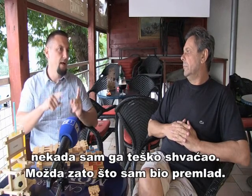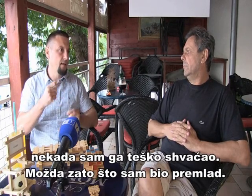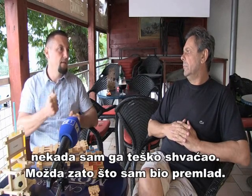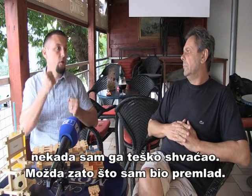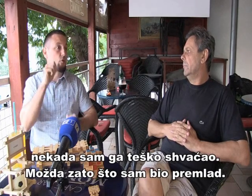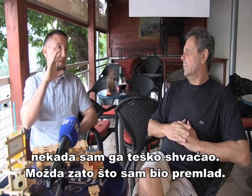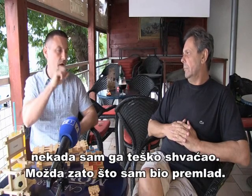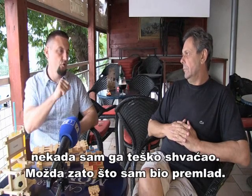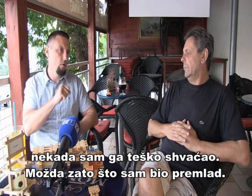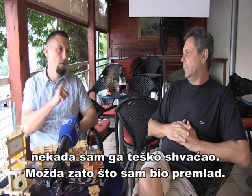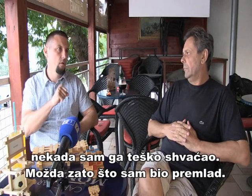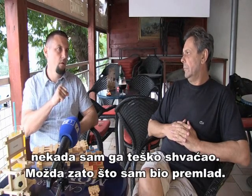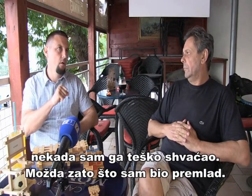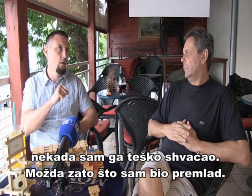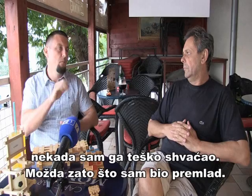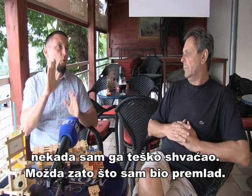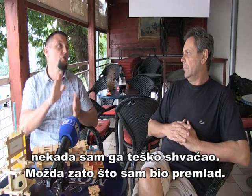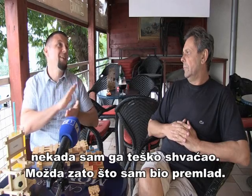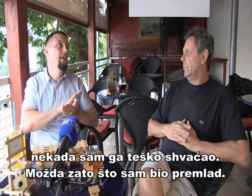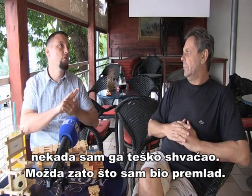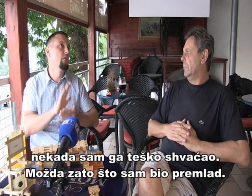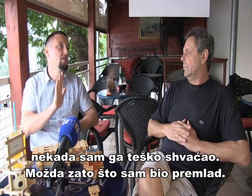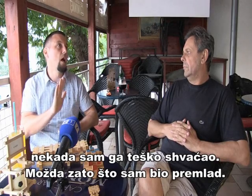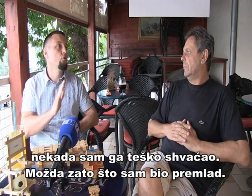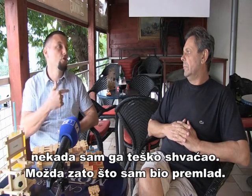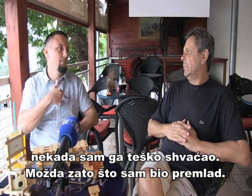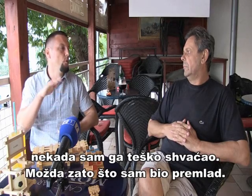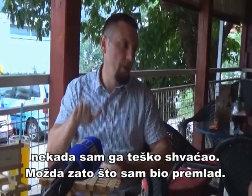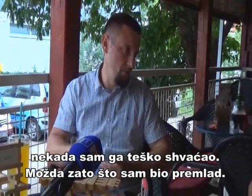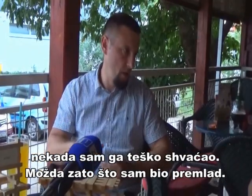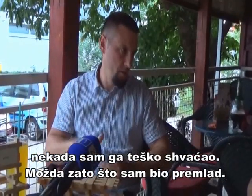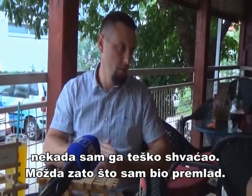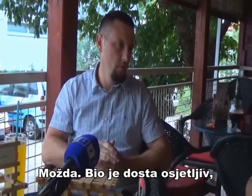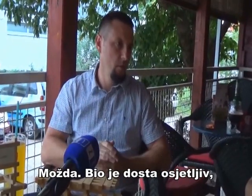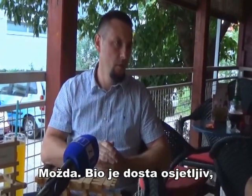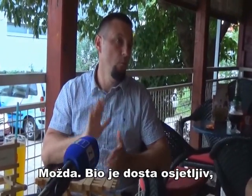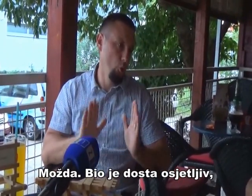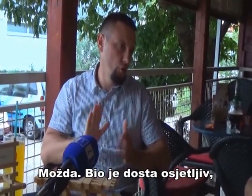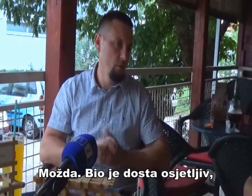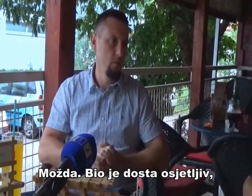nekada teško shvaćao. Možda jednostavno zato što sam bio prema. Možda.